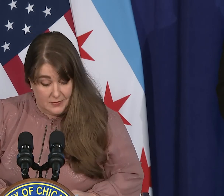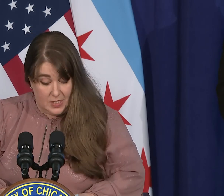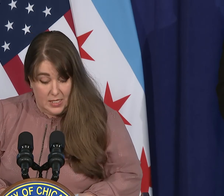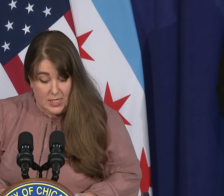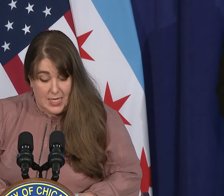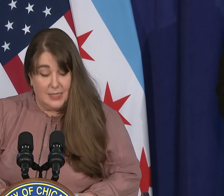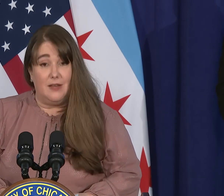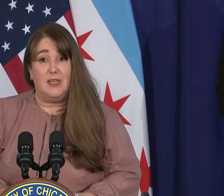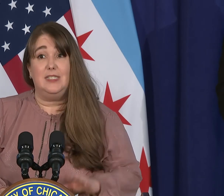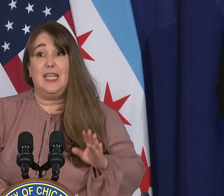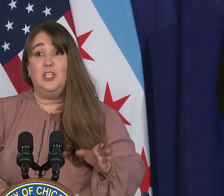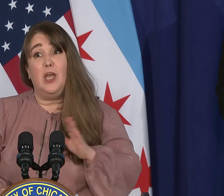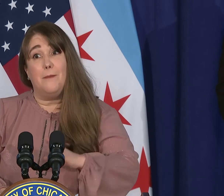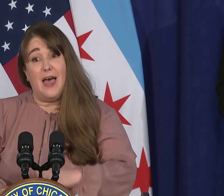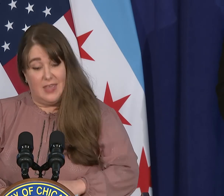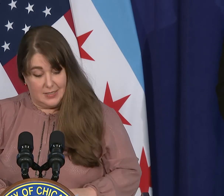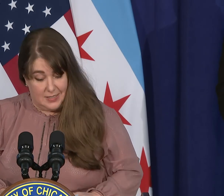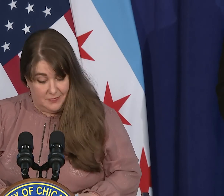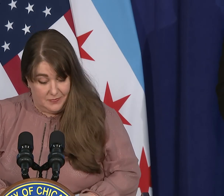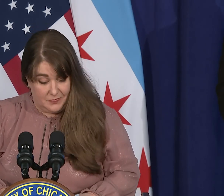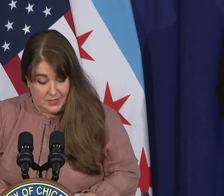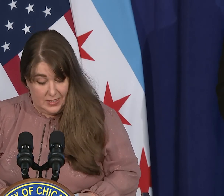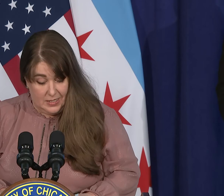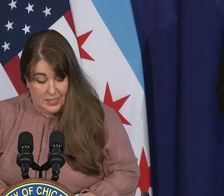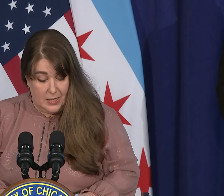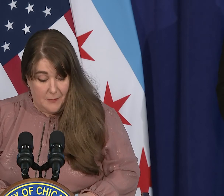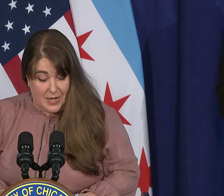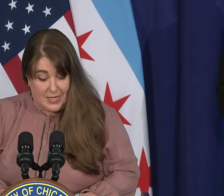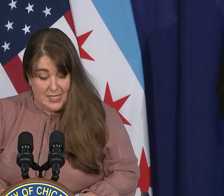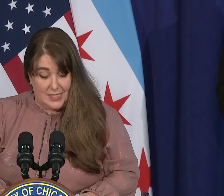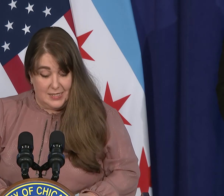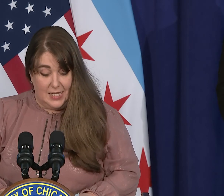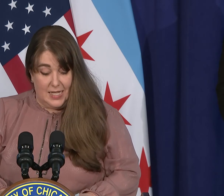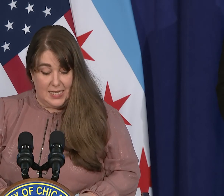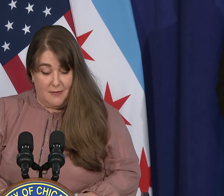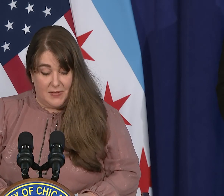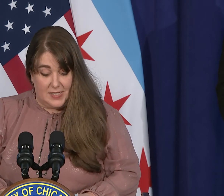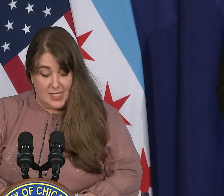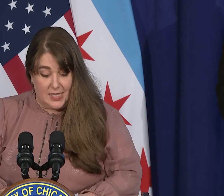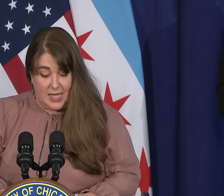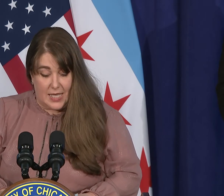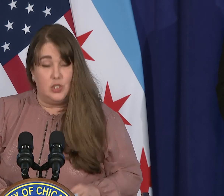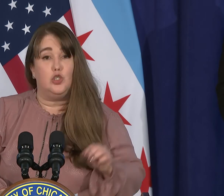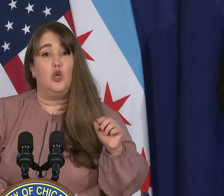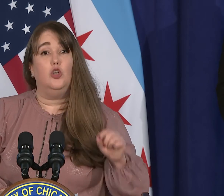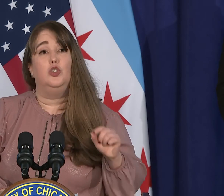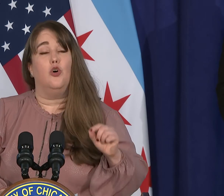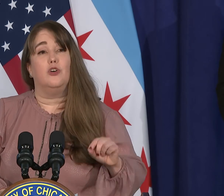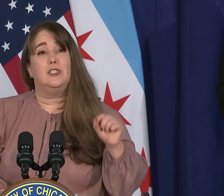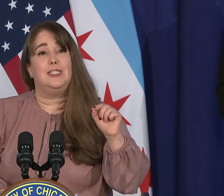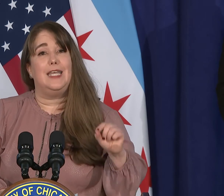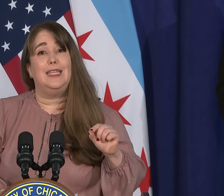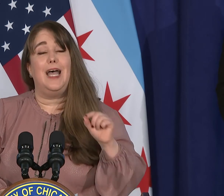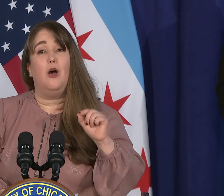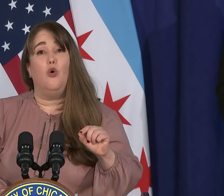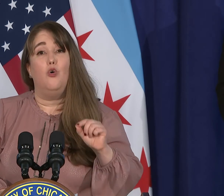electrónica y a través de llamadas. Para registrarse en línea, visite